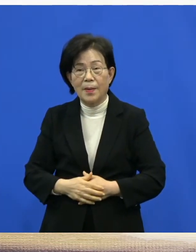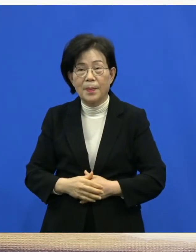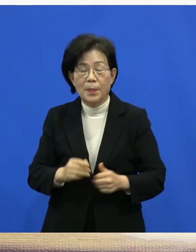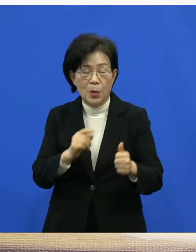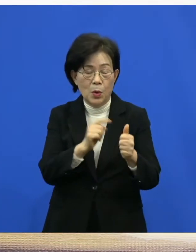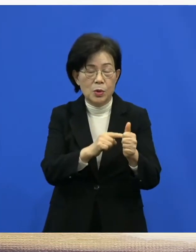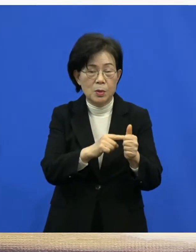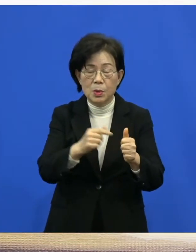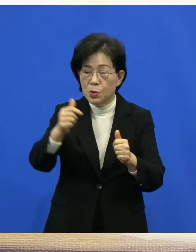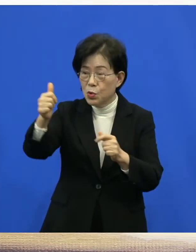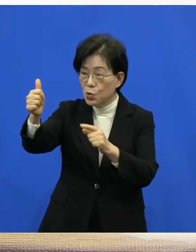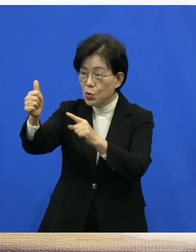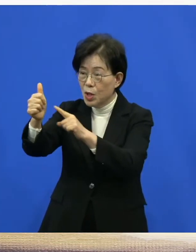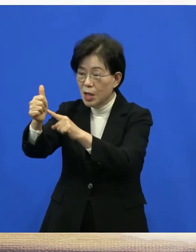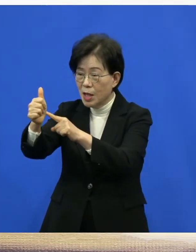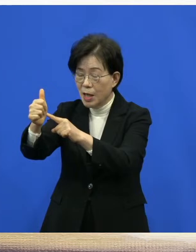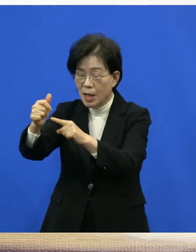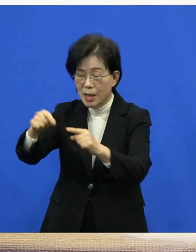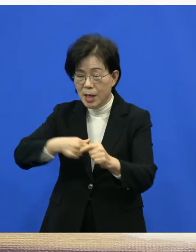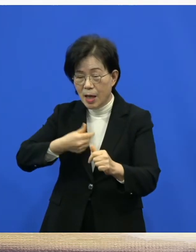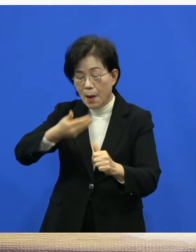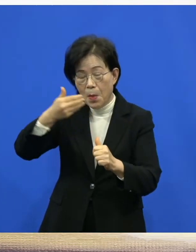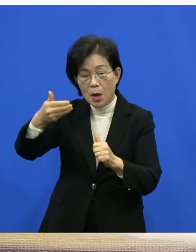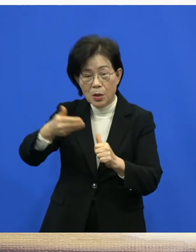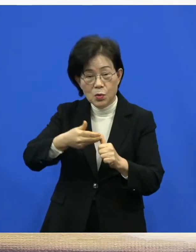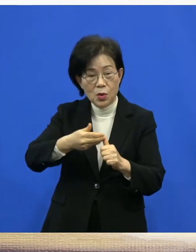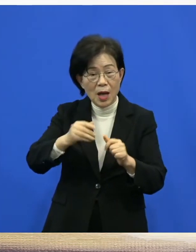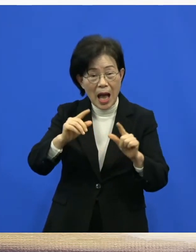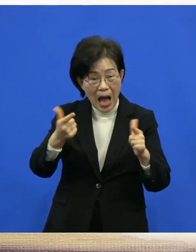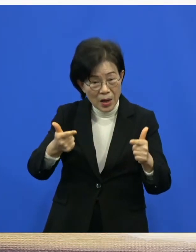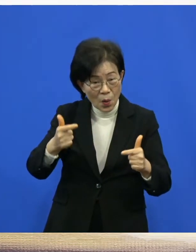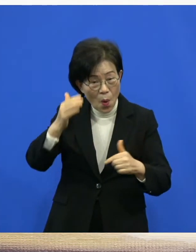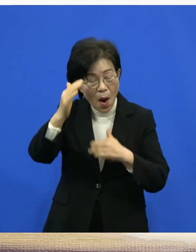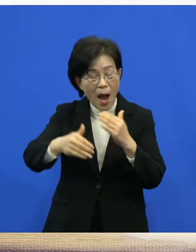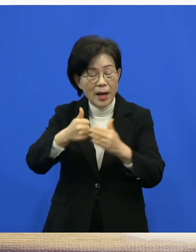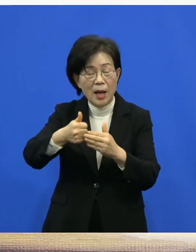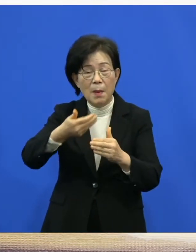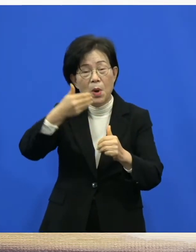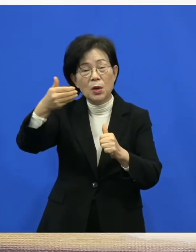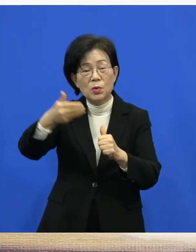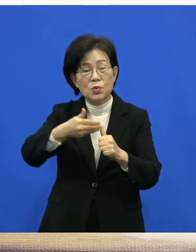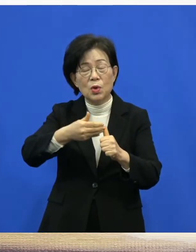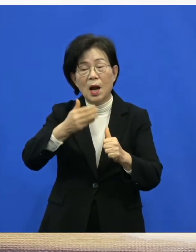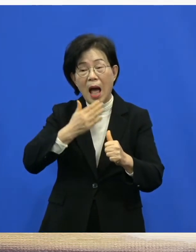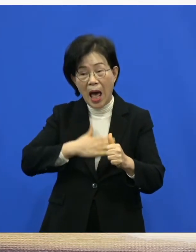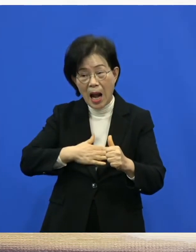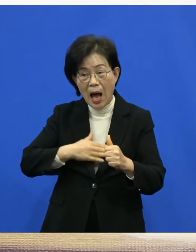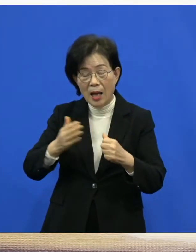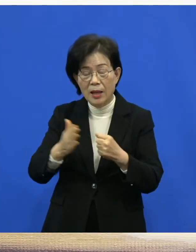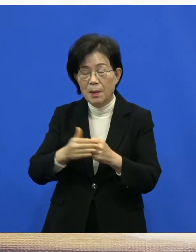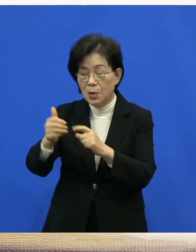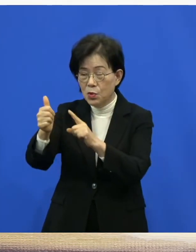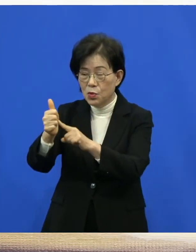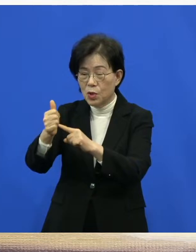요셉은 주인이 자기를 먹여 살리는 게 아니라 하나님이 자기를 먹여 살린다는 걸 알았어요. 그러니까 주인 눈치 안 보는 겁니다. 만민을